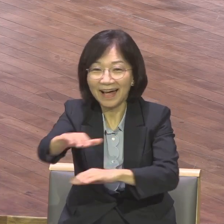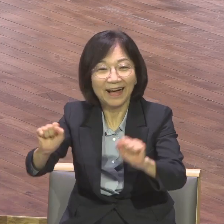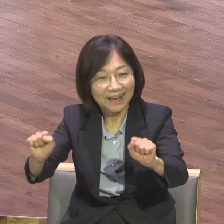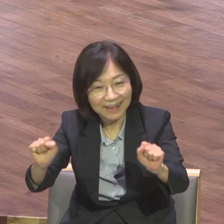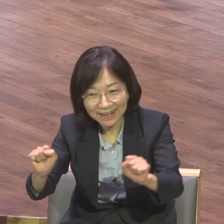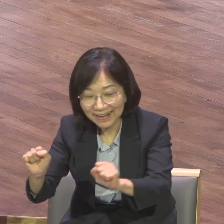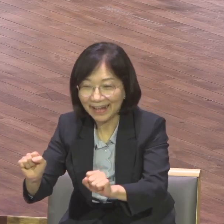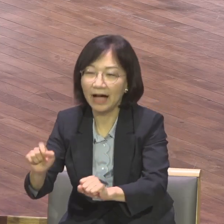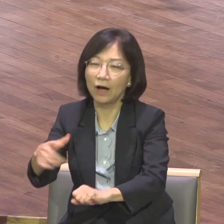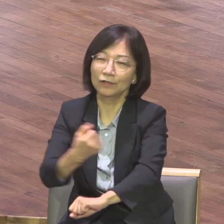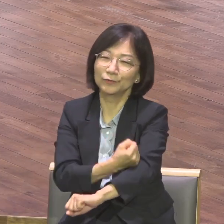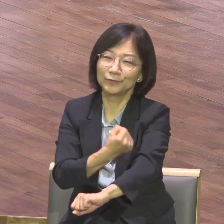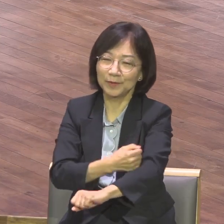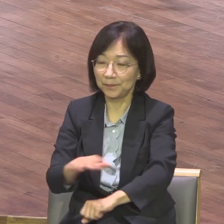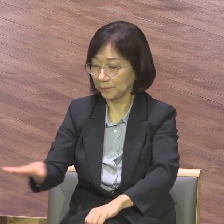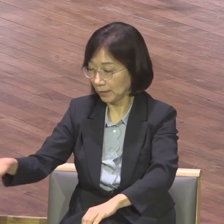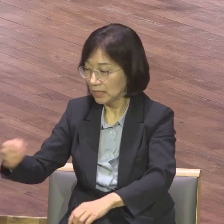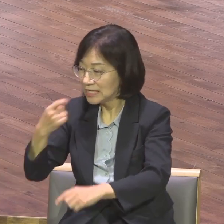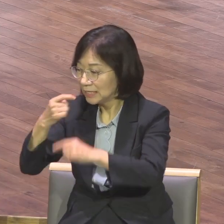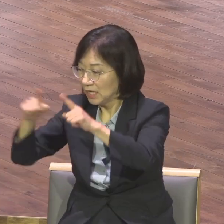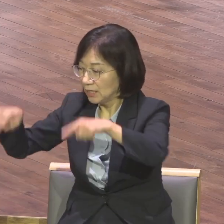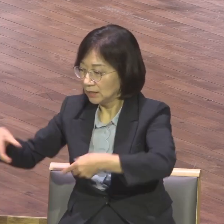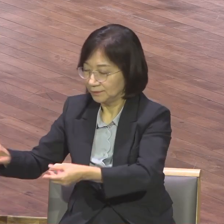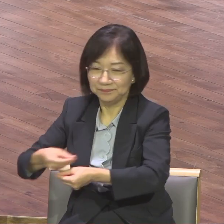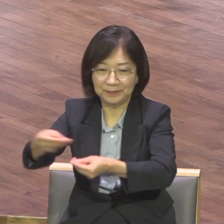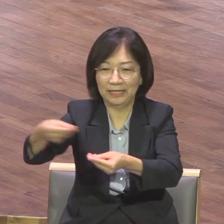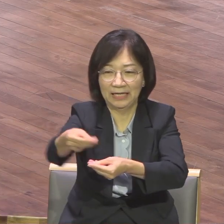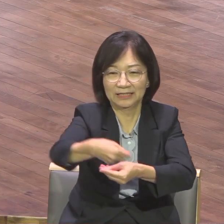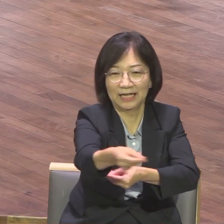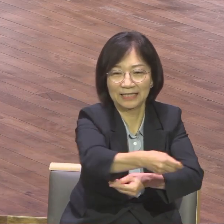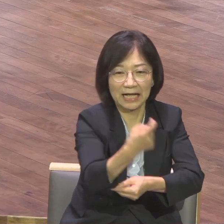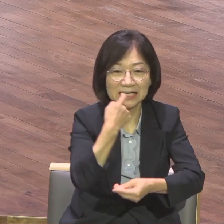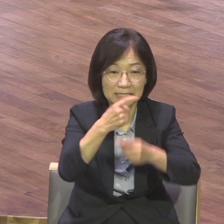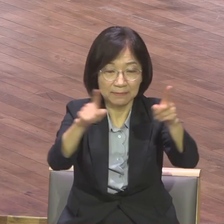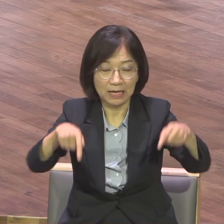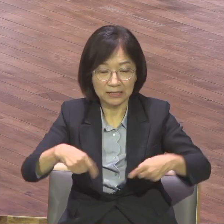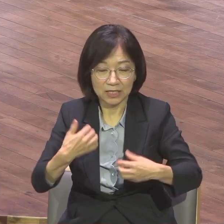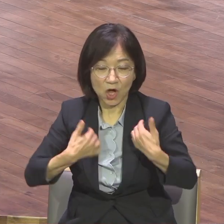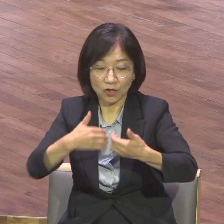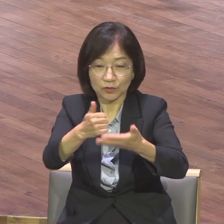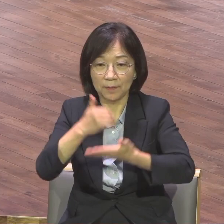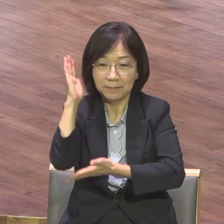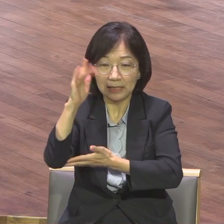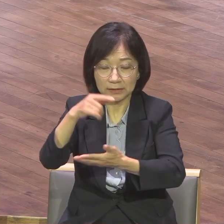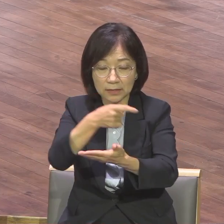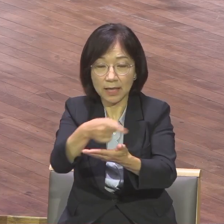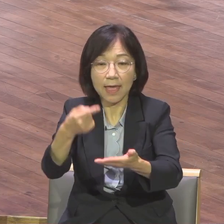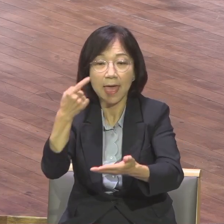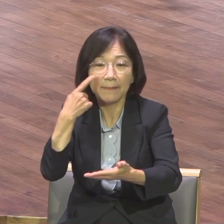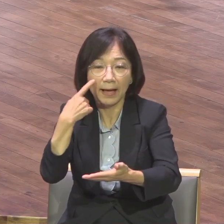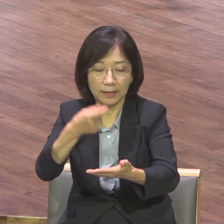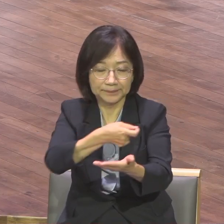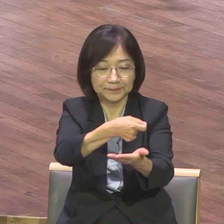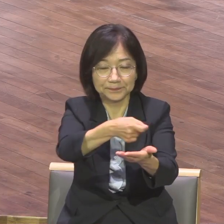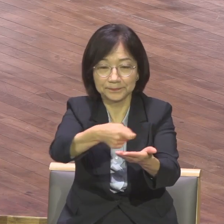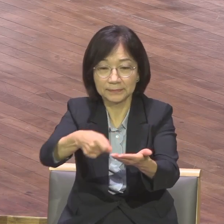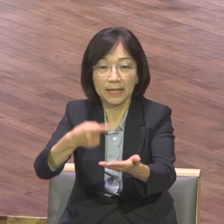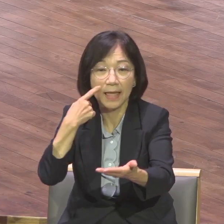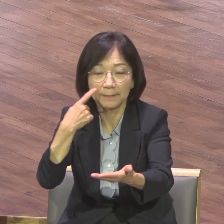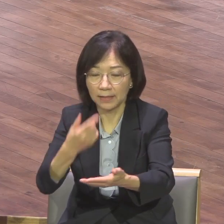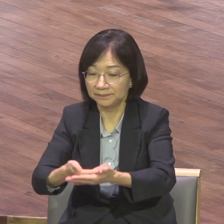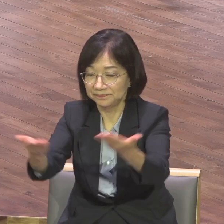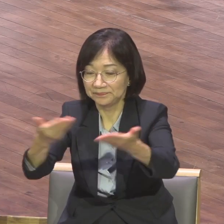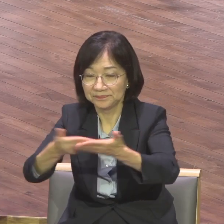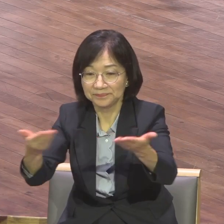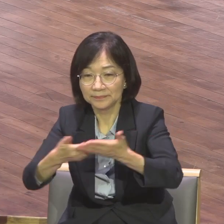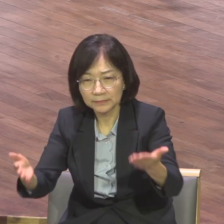사역을 잘하셨네. 자 지금 백지 던져줍니다. 영접 메시지 써봐. 서는 놈은